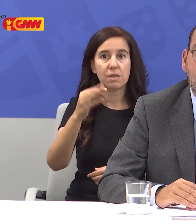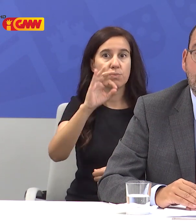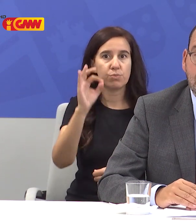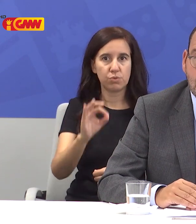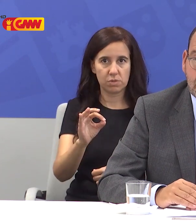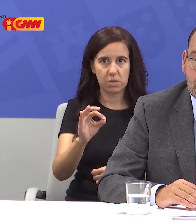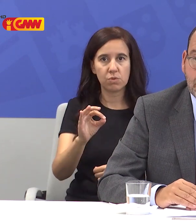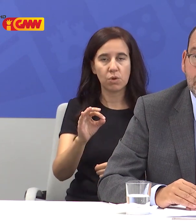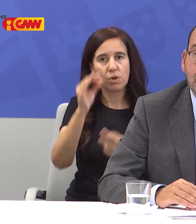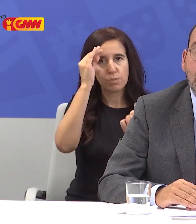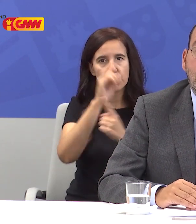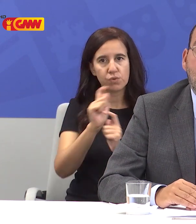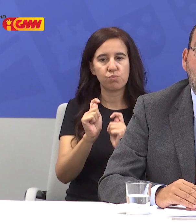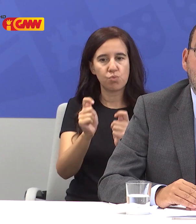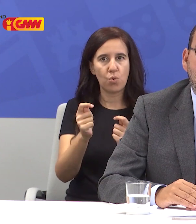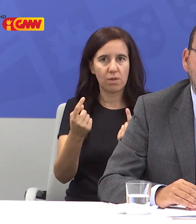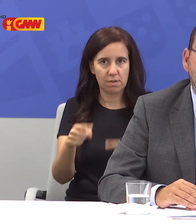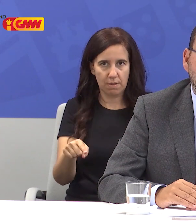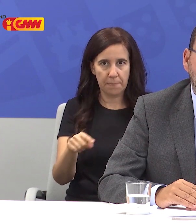97,7% têm professor atribuído.